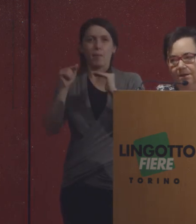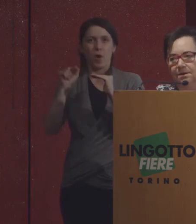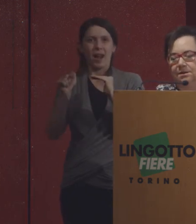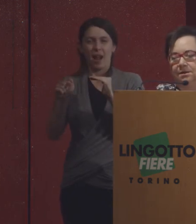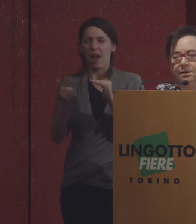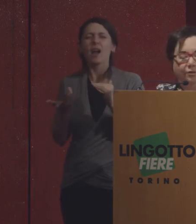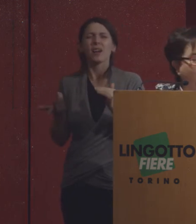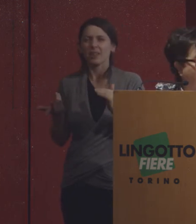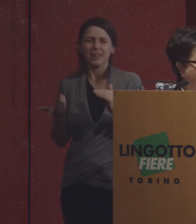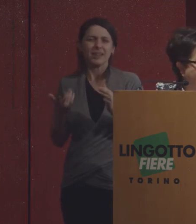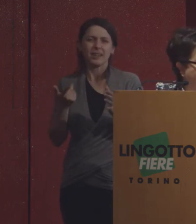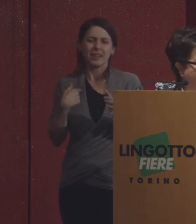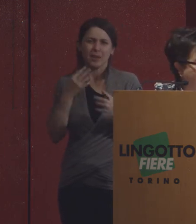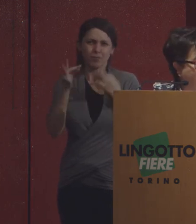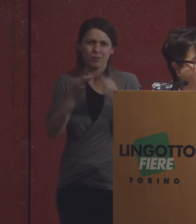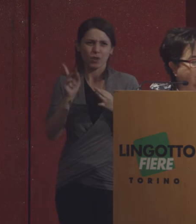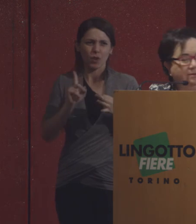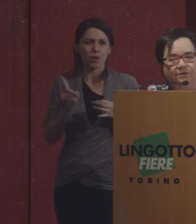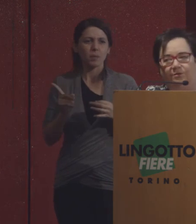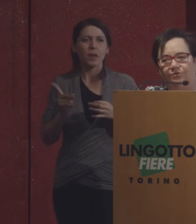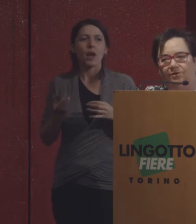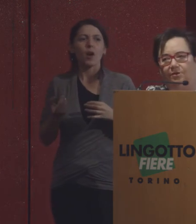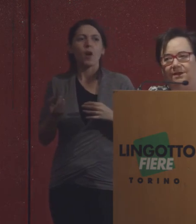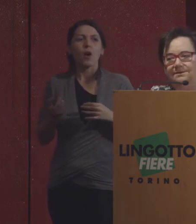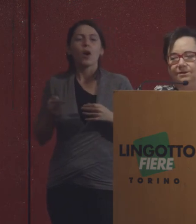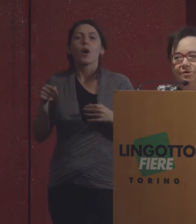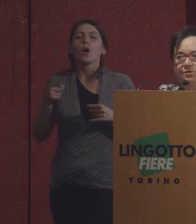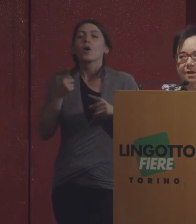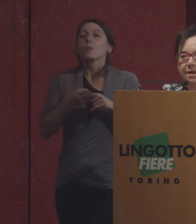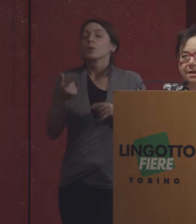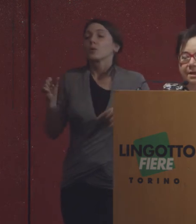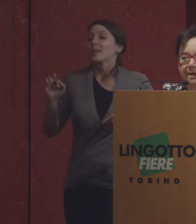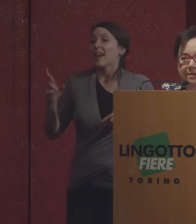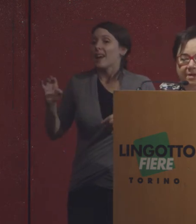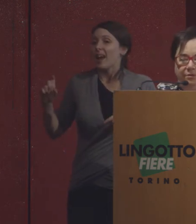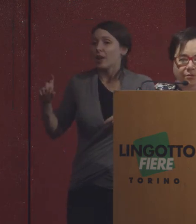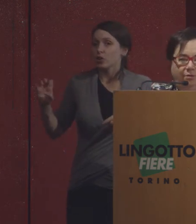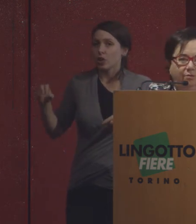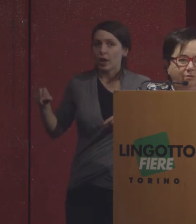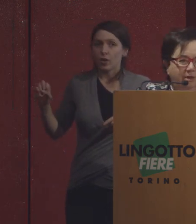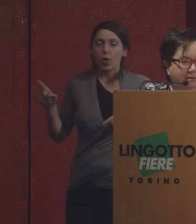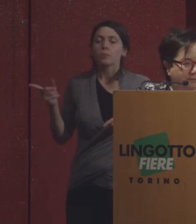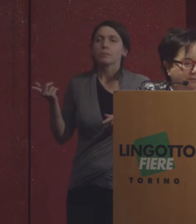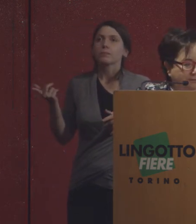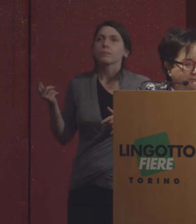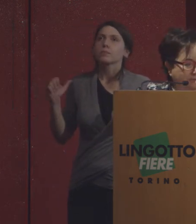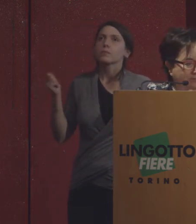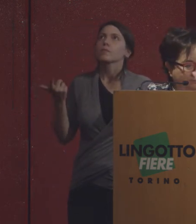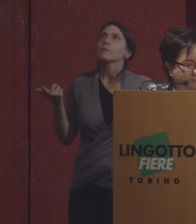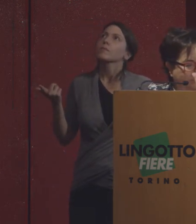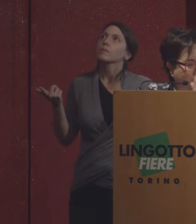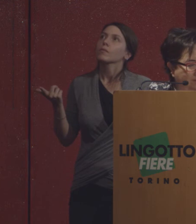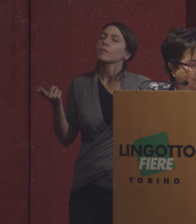democratica. Il non uno di meno cui faceva cenno Chiara Saraceno era per Tullio